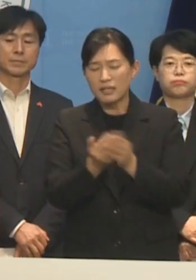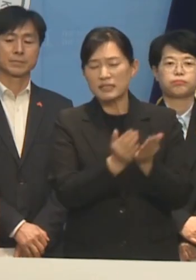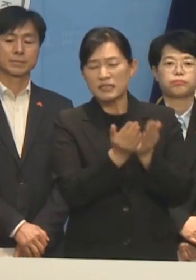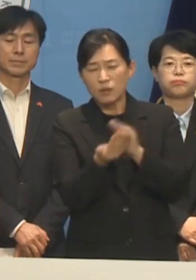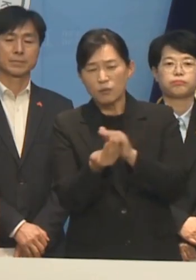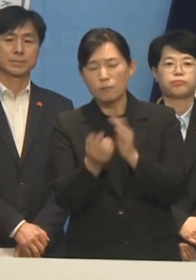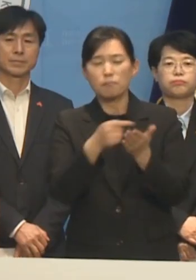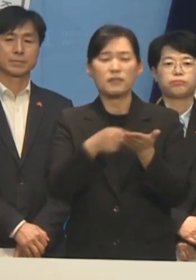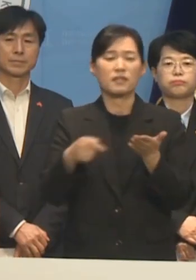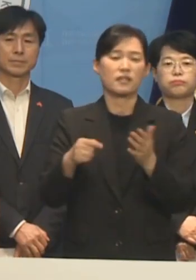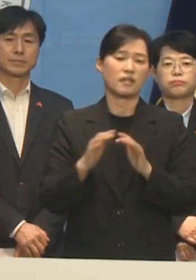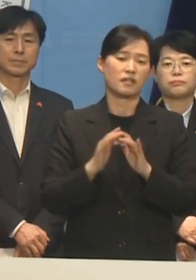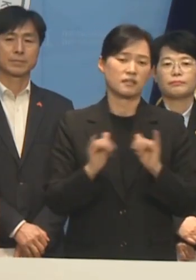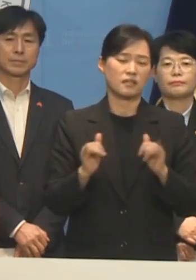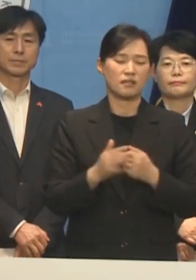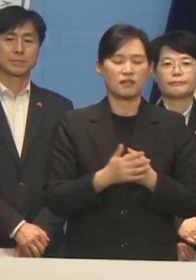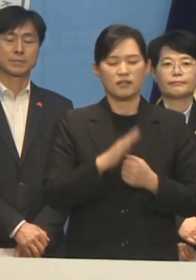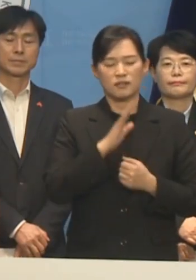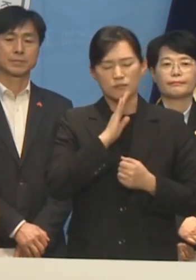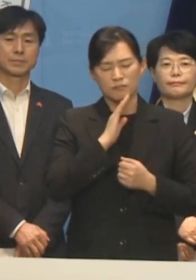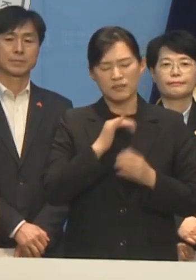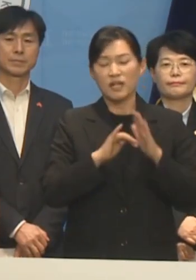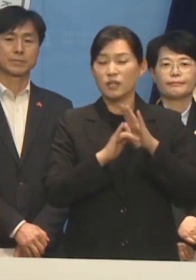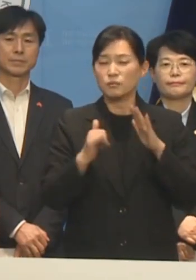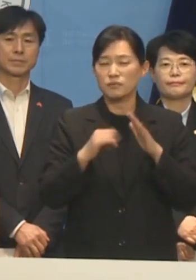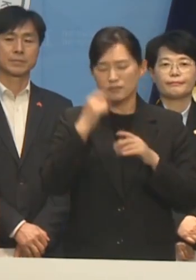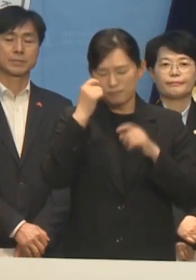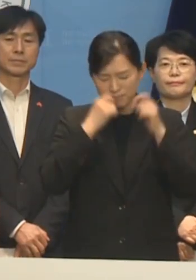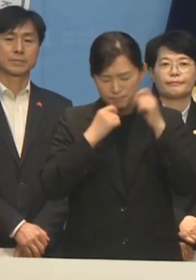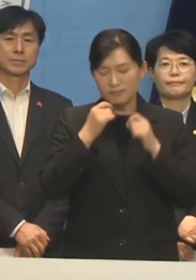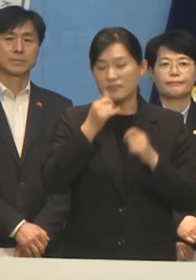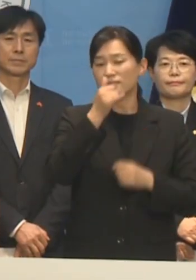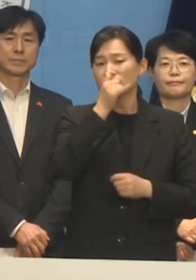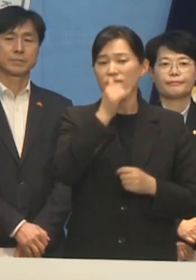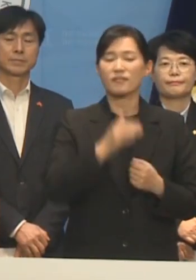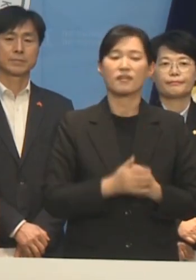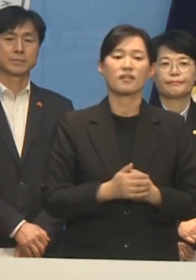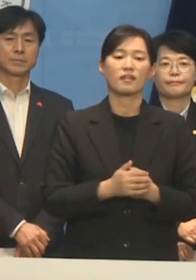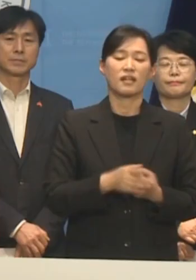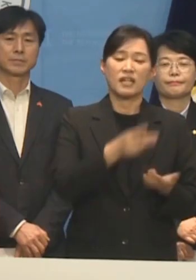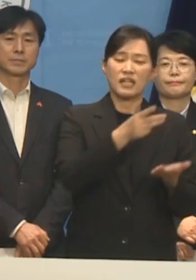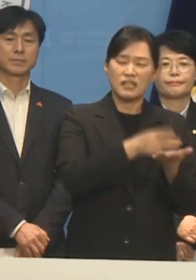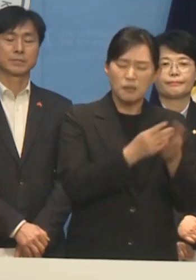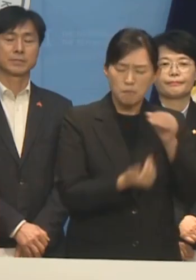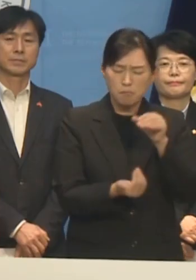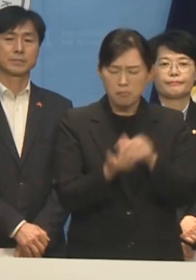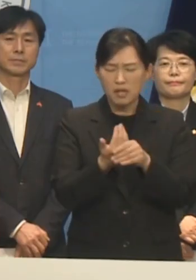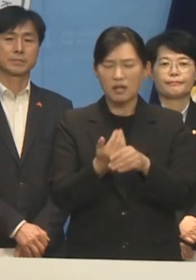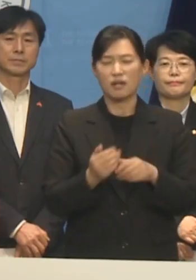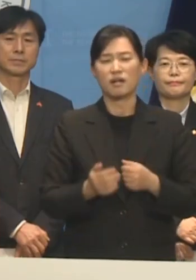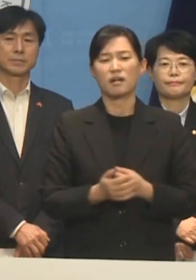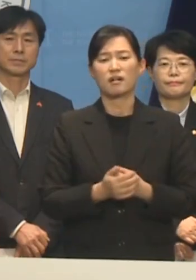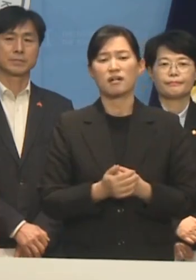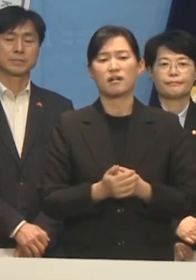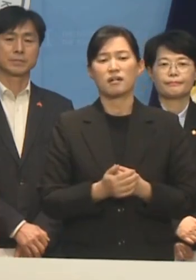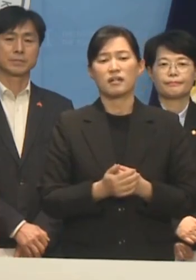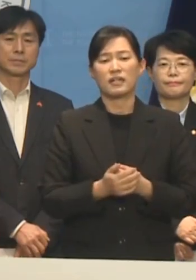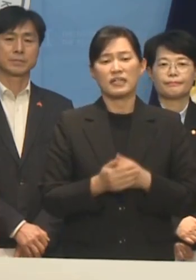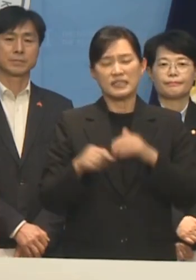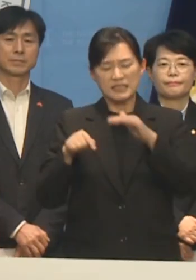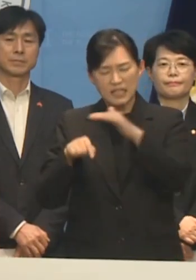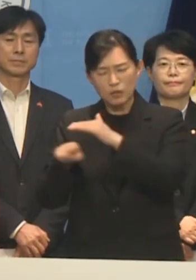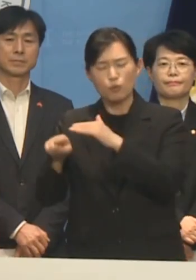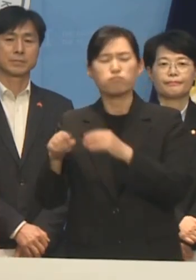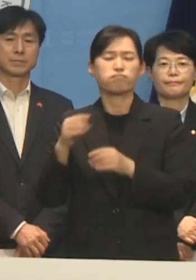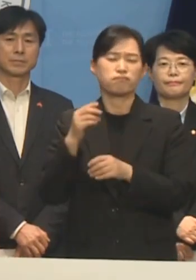참사 피해자 가족들의 피눈물이 묻어 있습니다. 이태원 참사와 오송지하차도 참사 피해자